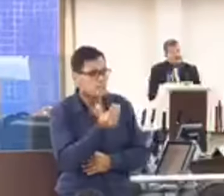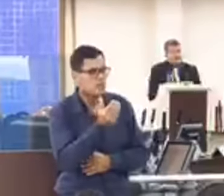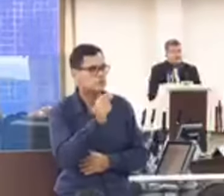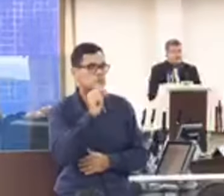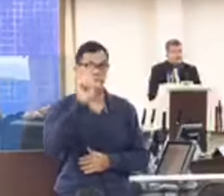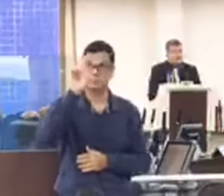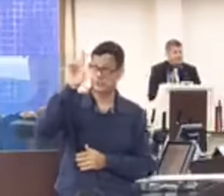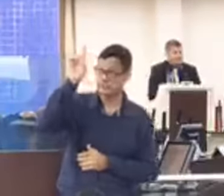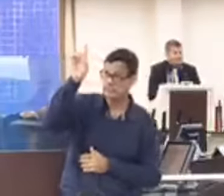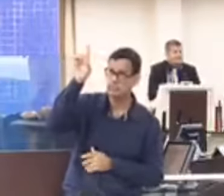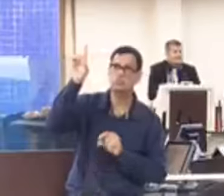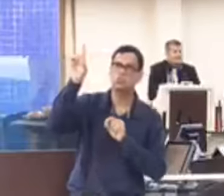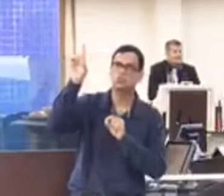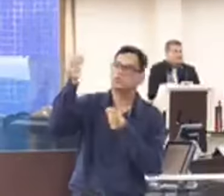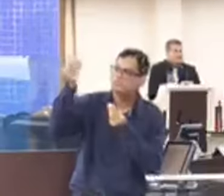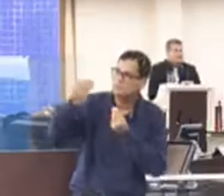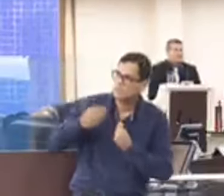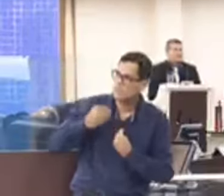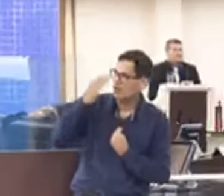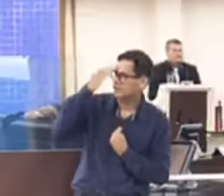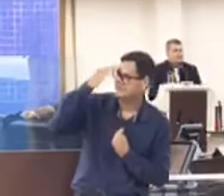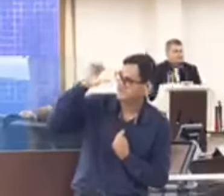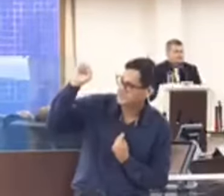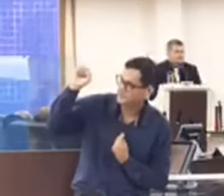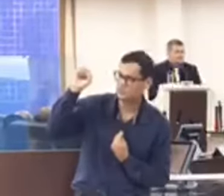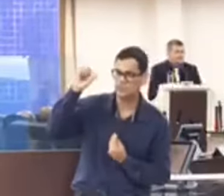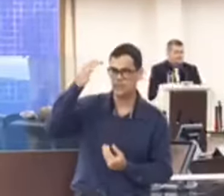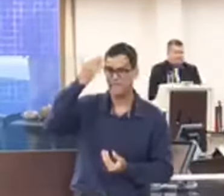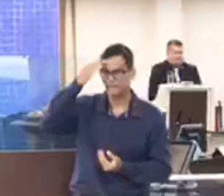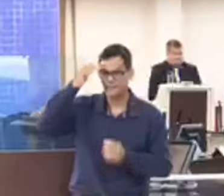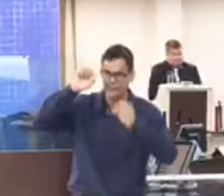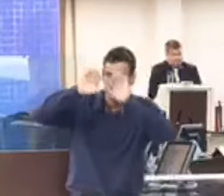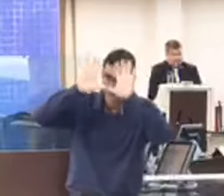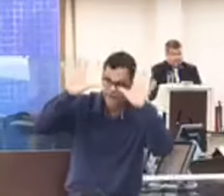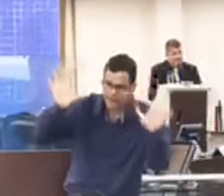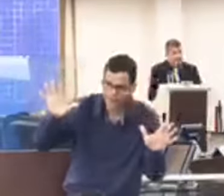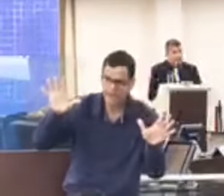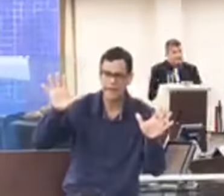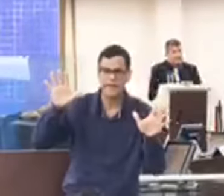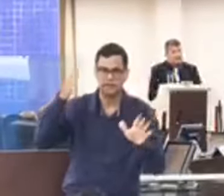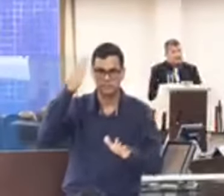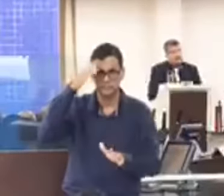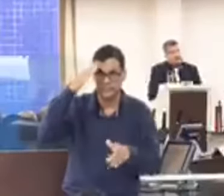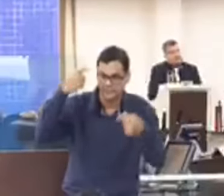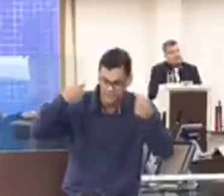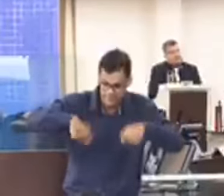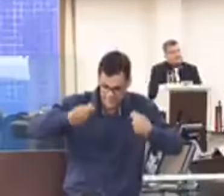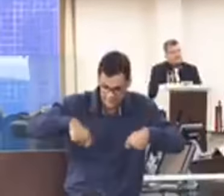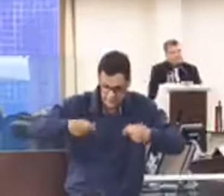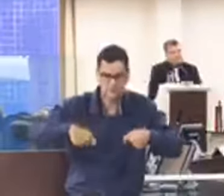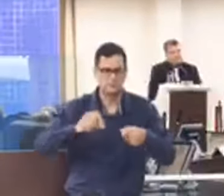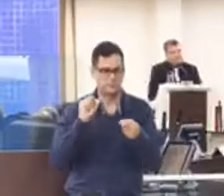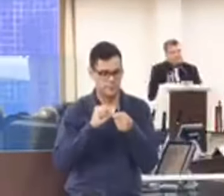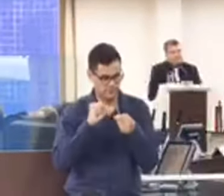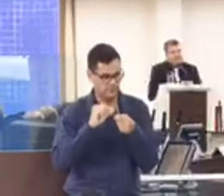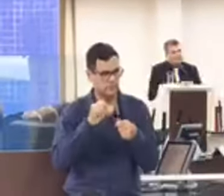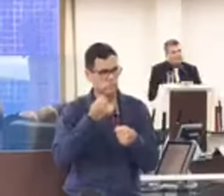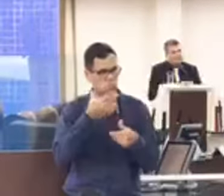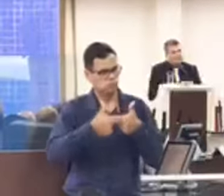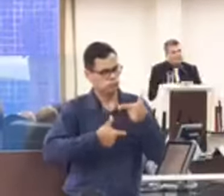para Deus me dar sabedoria, me dar discernimento, me dar aquilo que é preciso para que se faça um